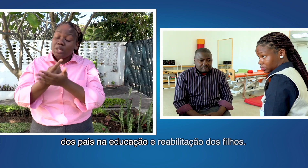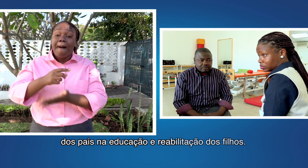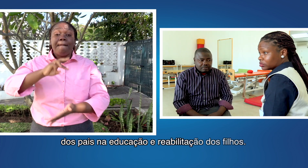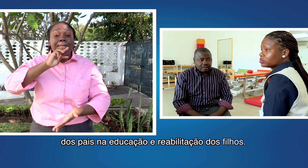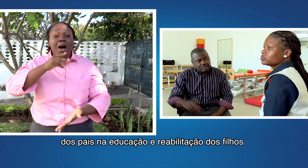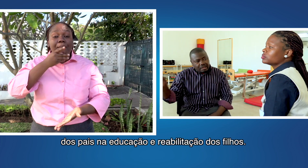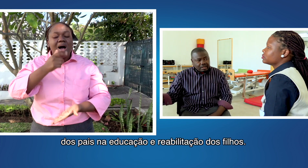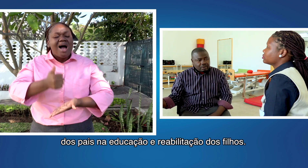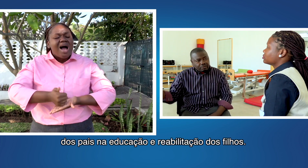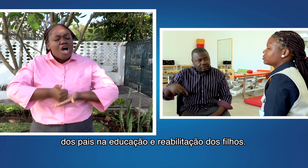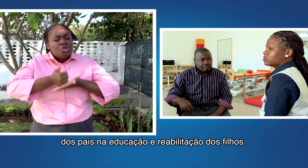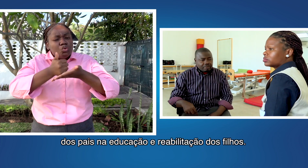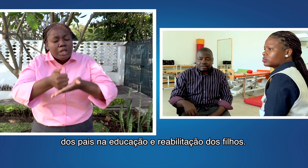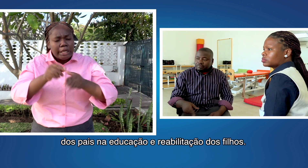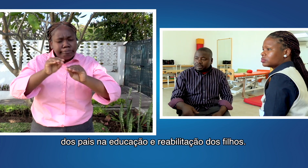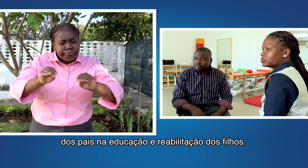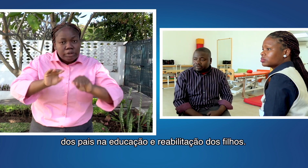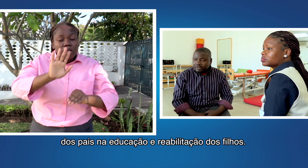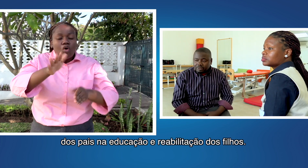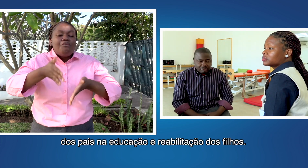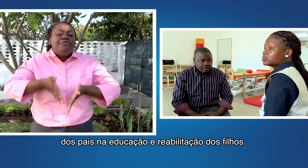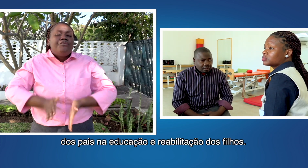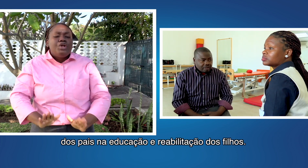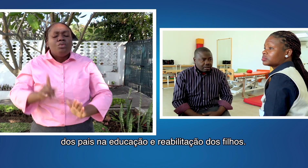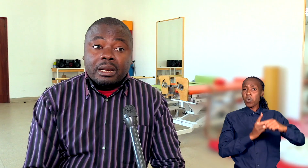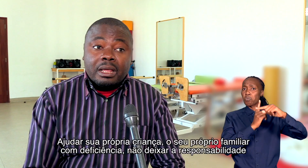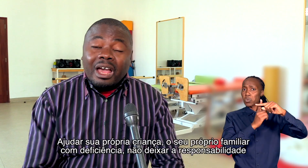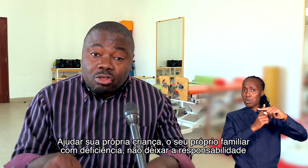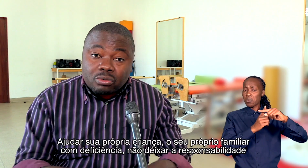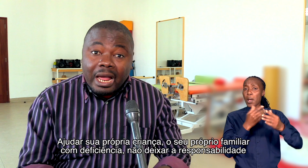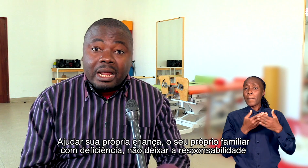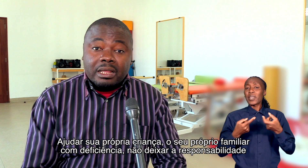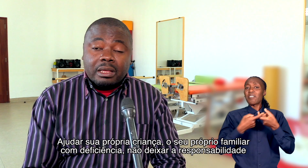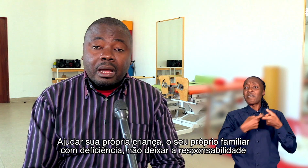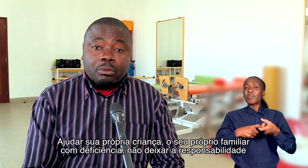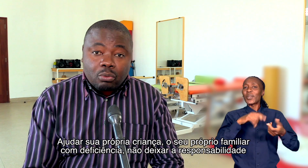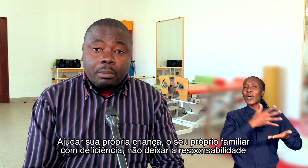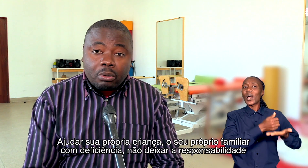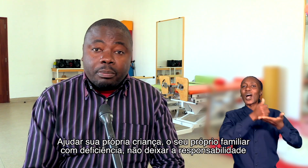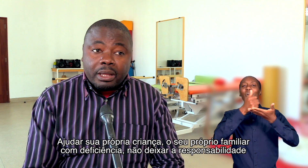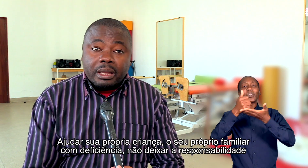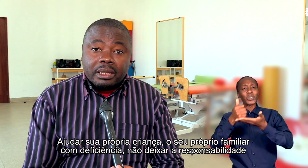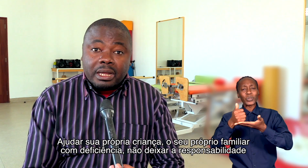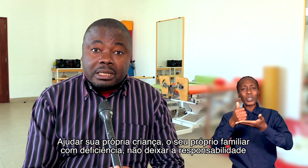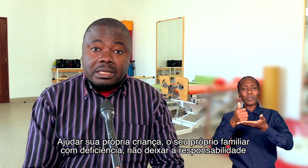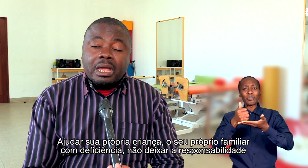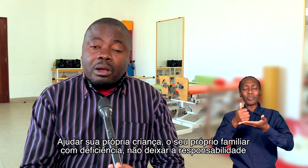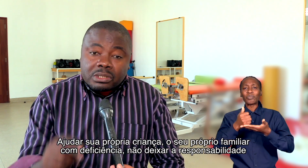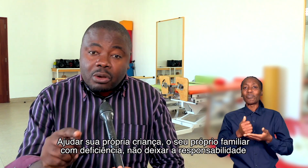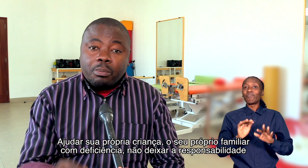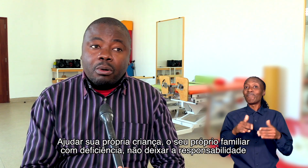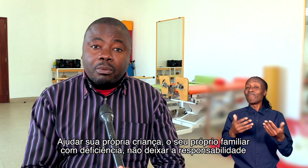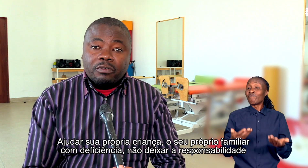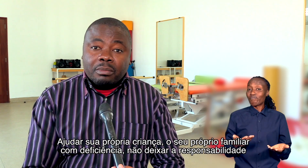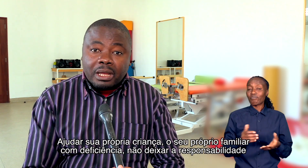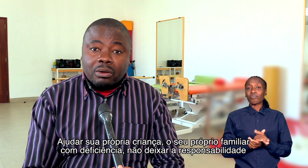envolvimento dos pais na educação e reabilitação dos filhos. Ajudar a tua própria criança, ao